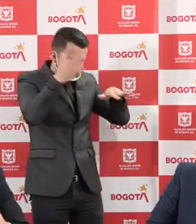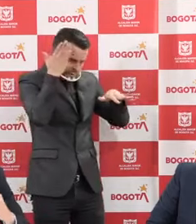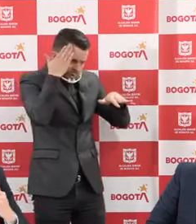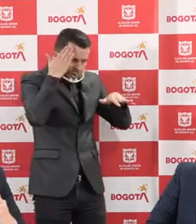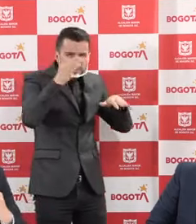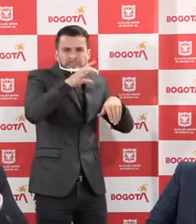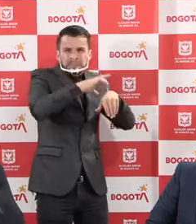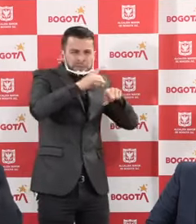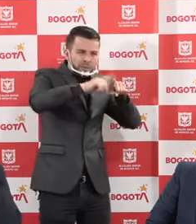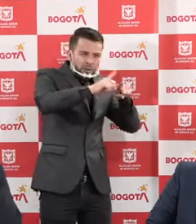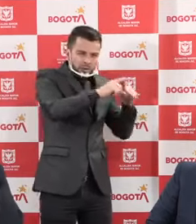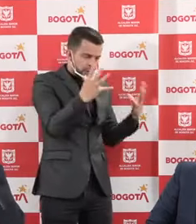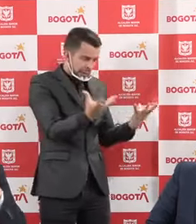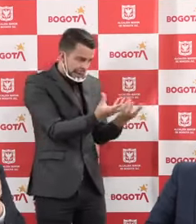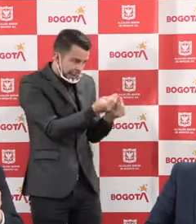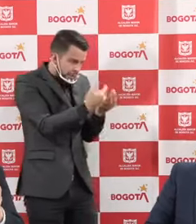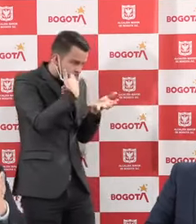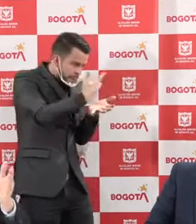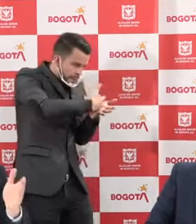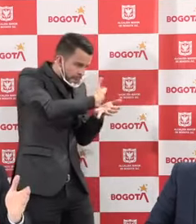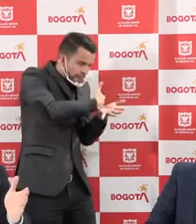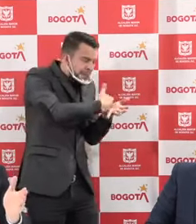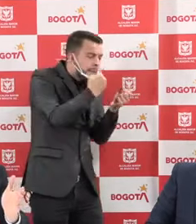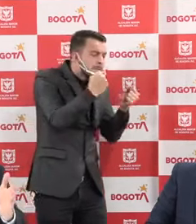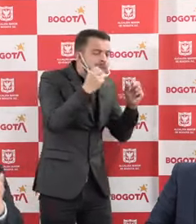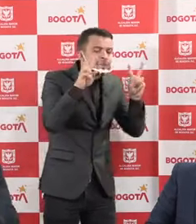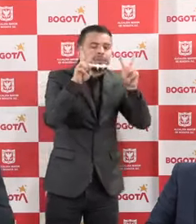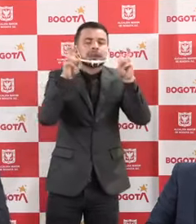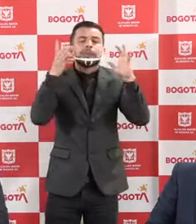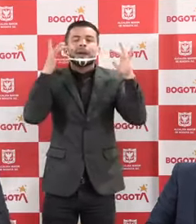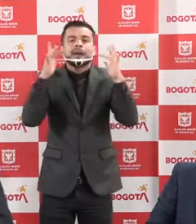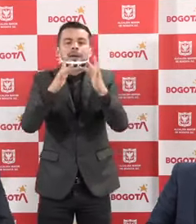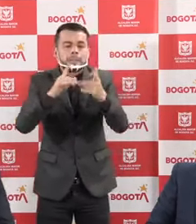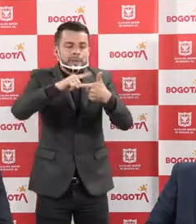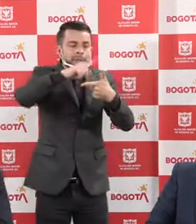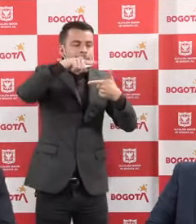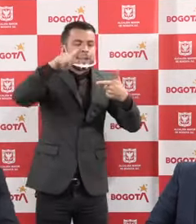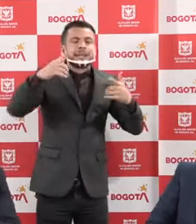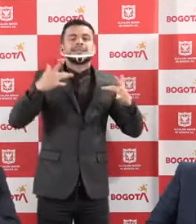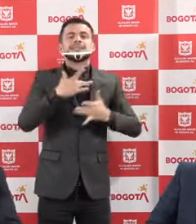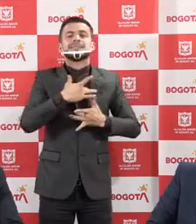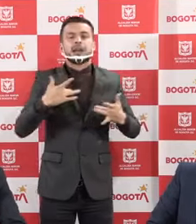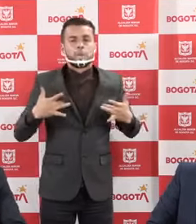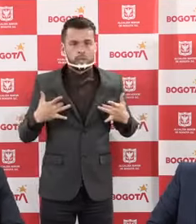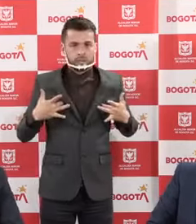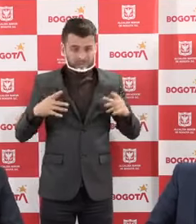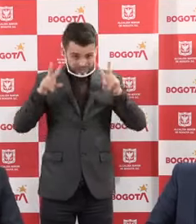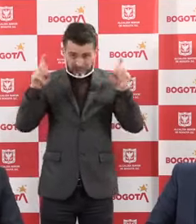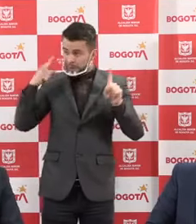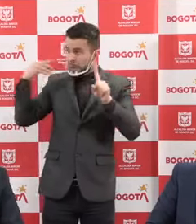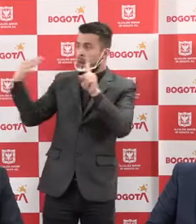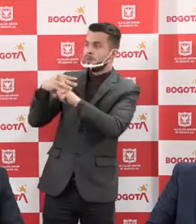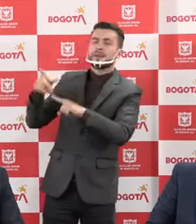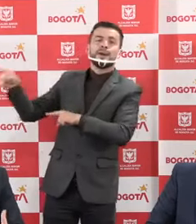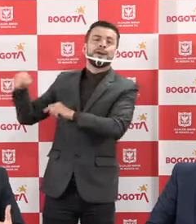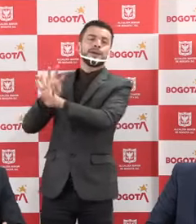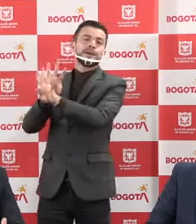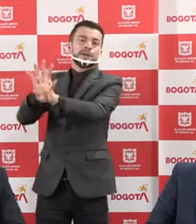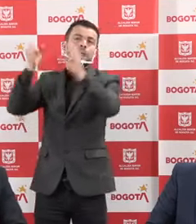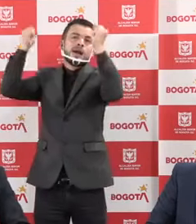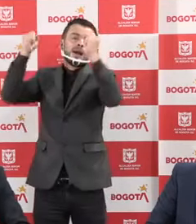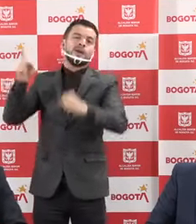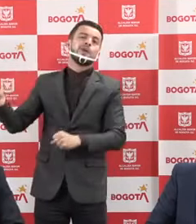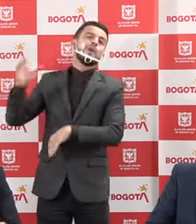comunidad académica externa como la universidad de los andes la universidad nacional incluso universidades como el imperial